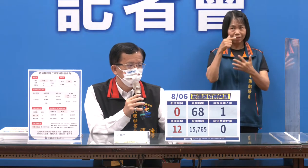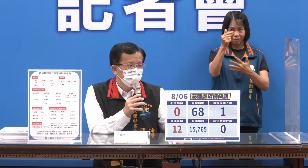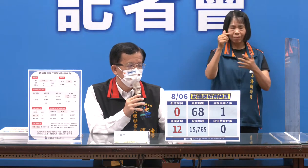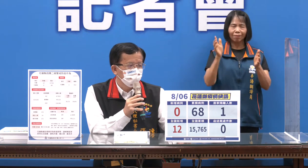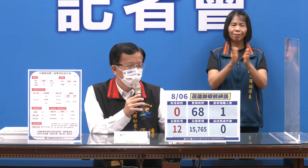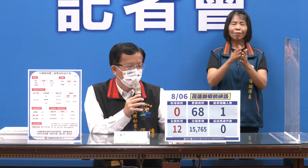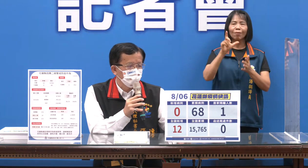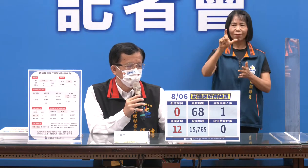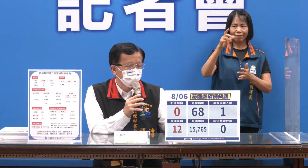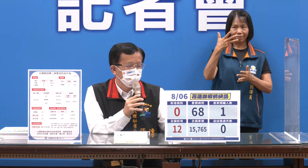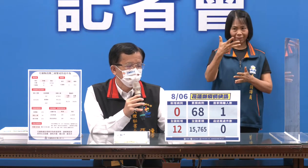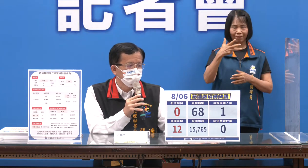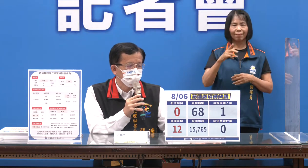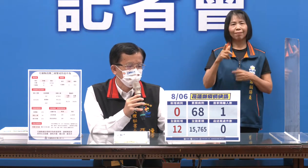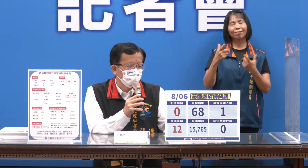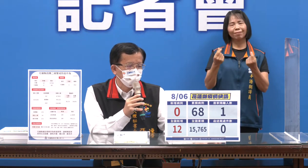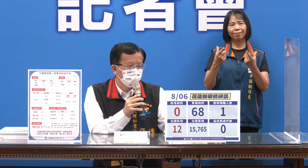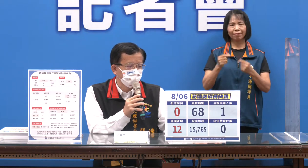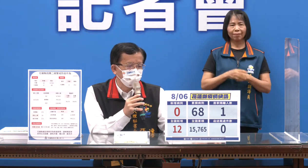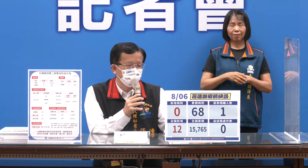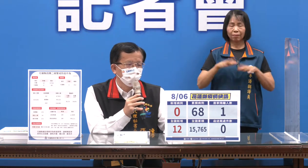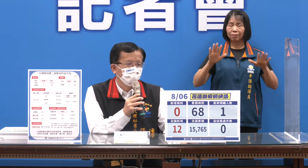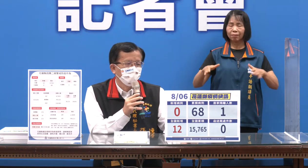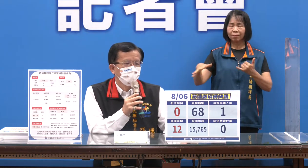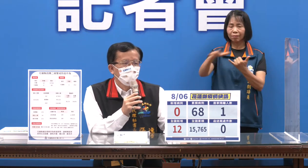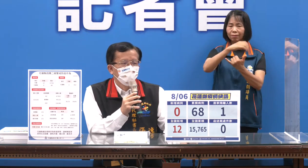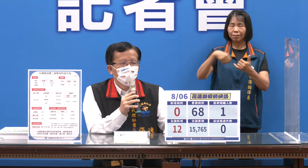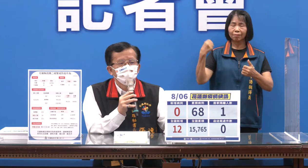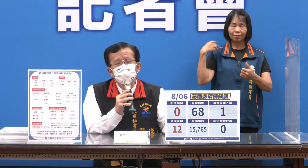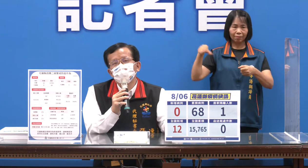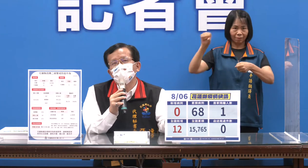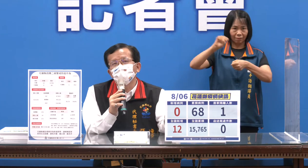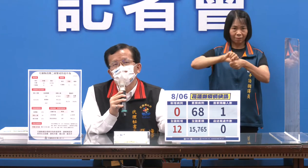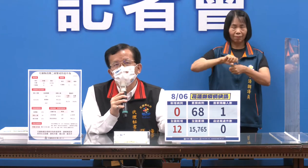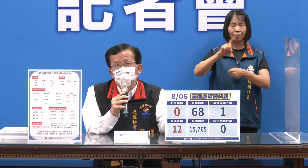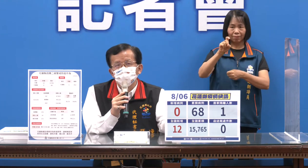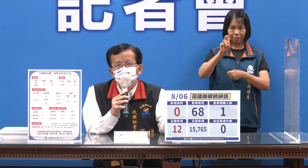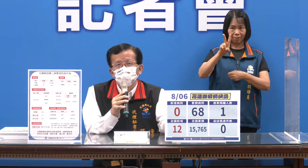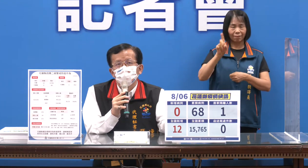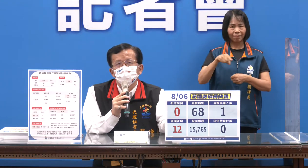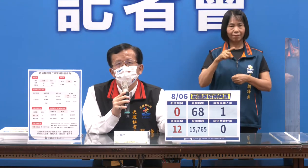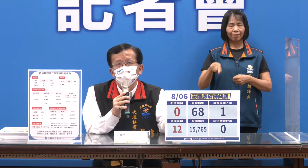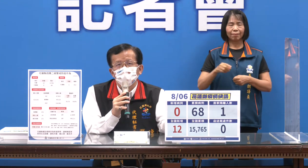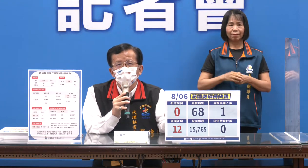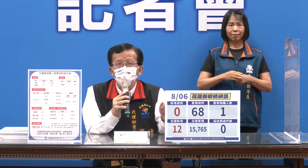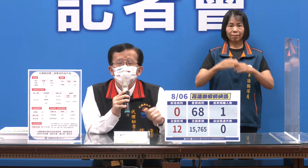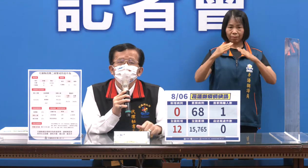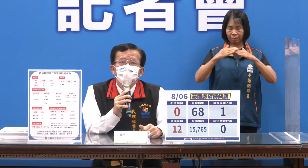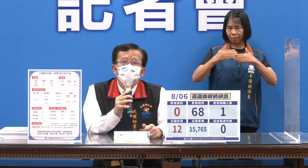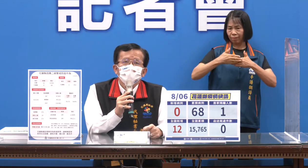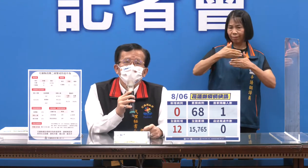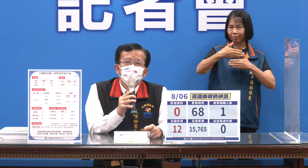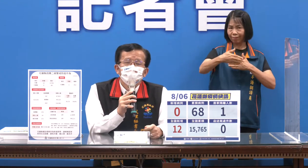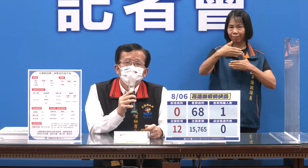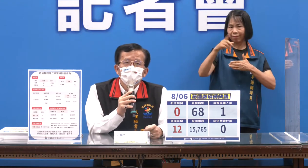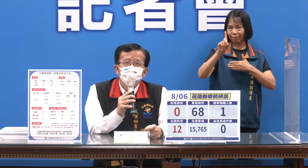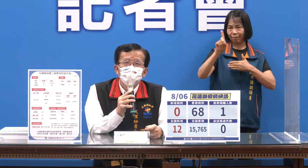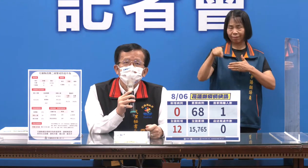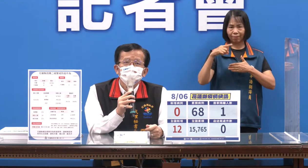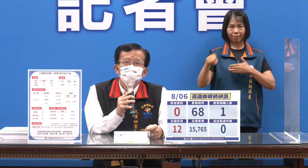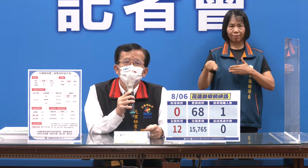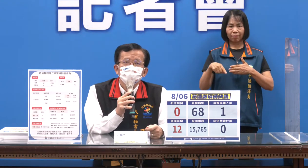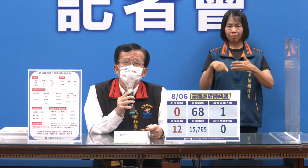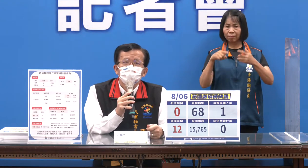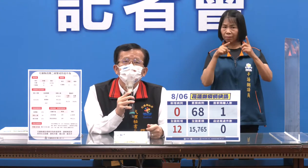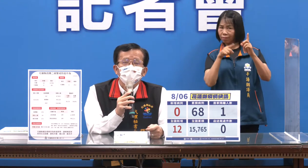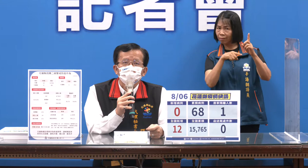今天全国新增12个病例，那么居家隔离人数有1位，那么这一位